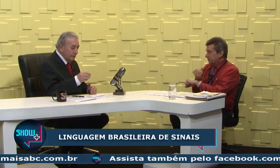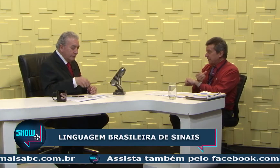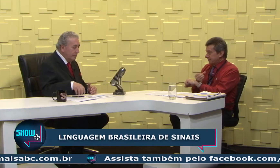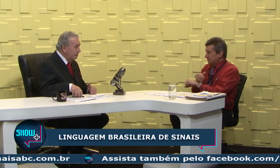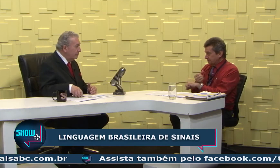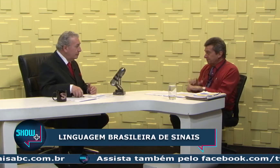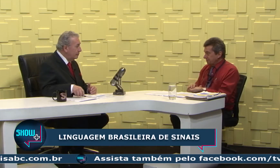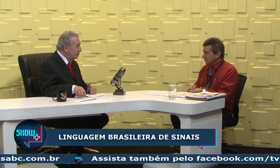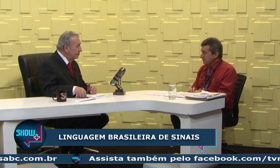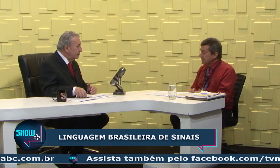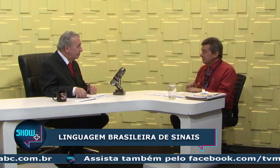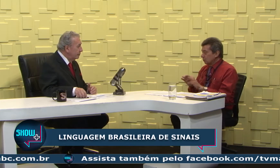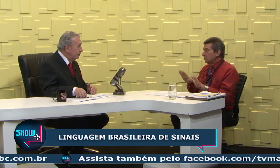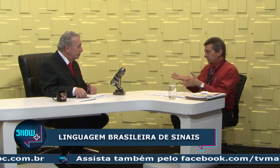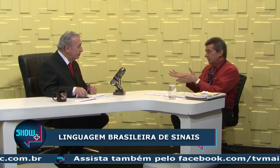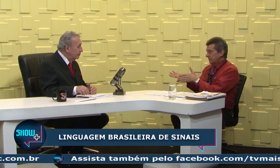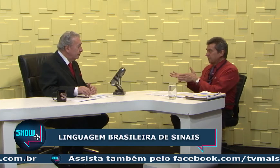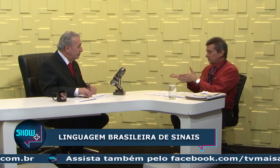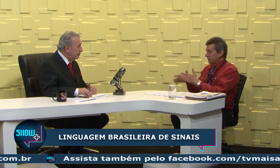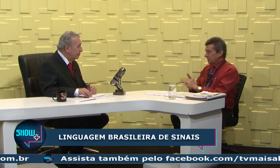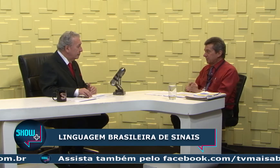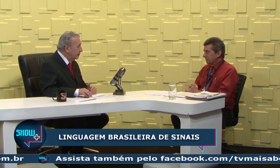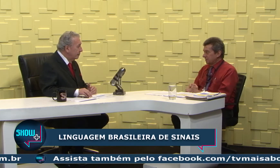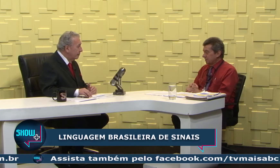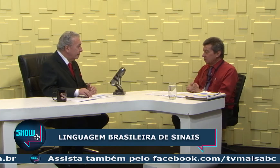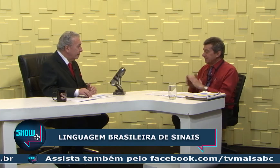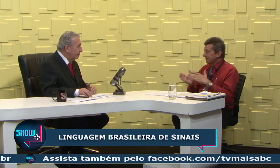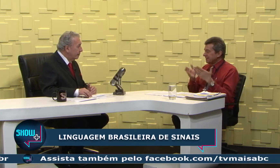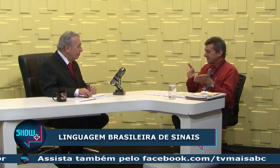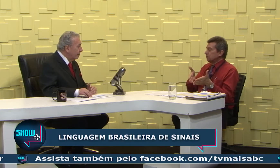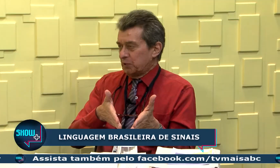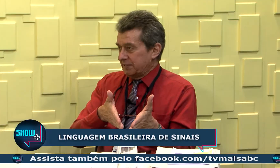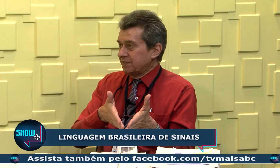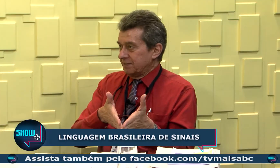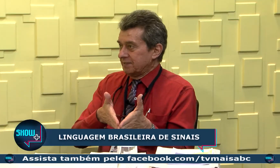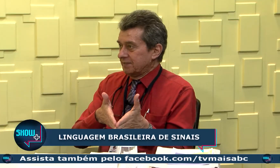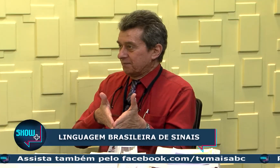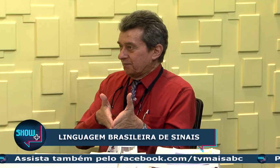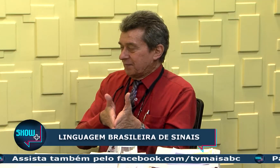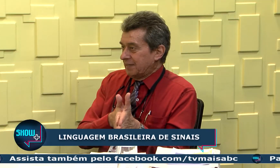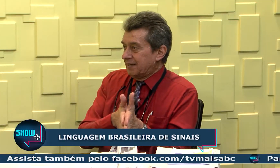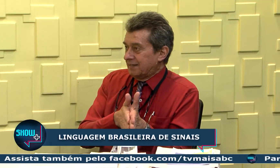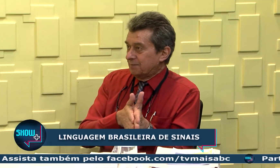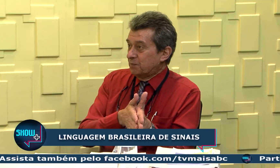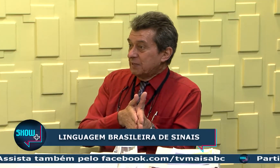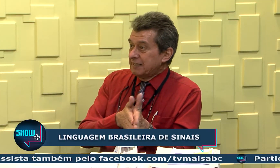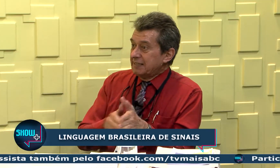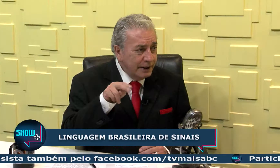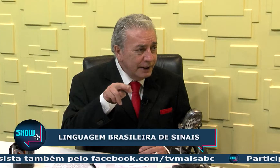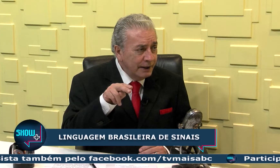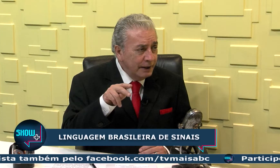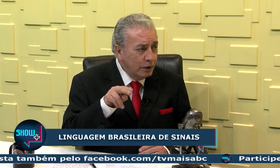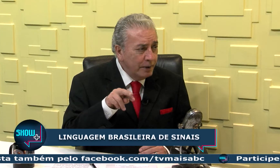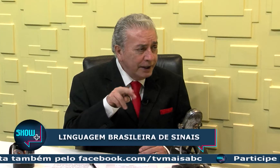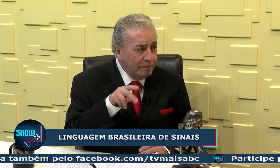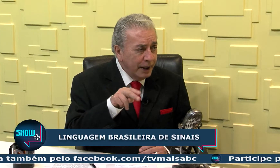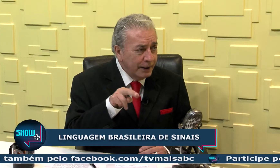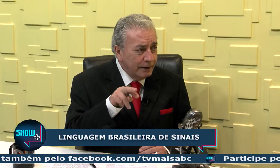penha então já freqüentava realmente a igreja então me interessei por esse irmãos e pais assim não como é que é pai e um